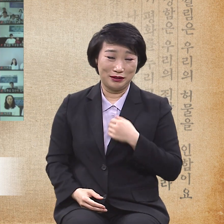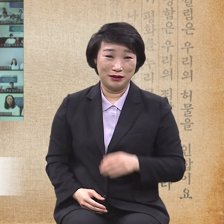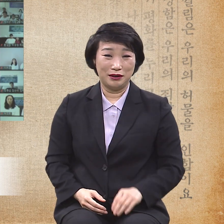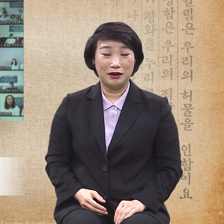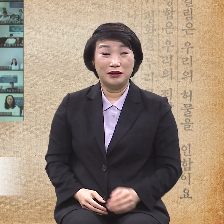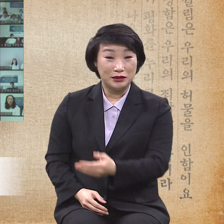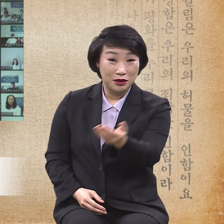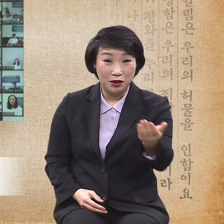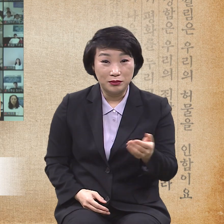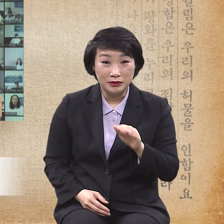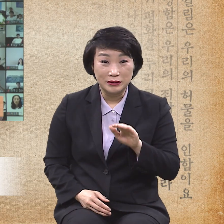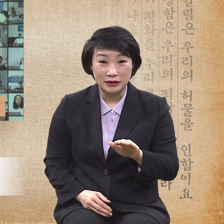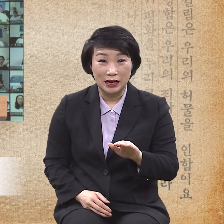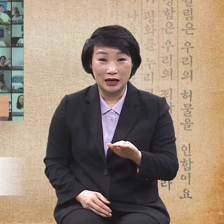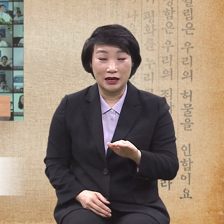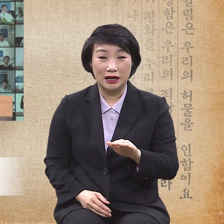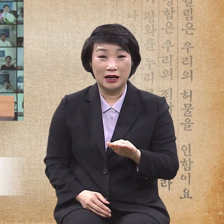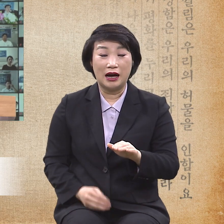여러분